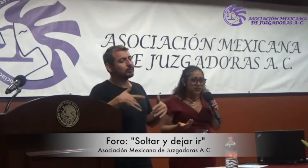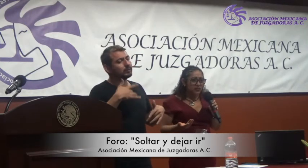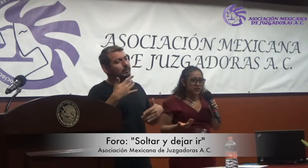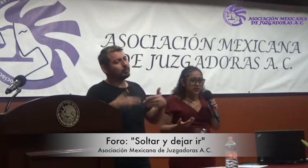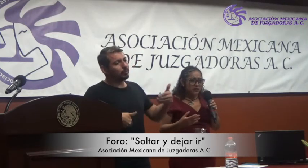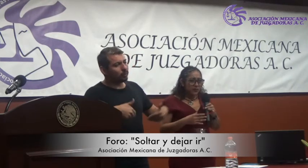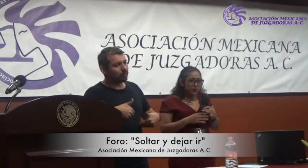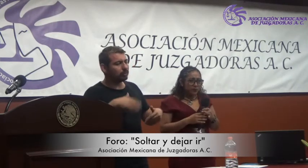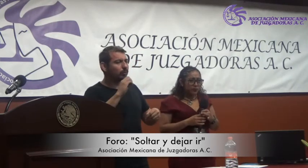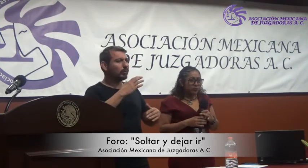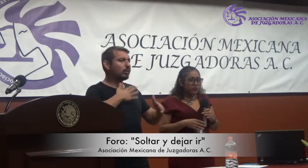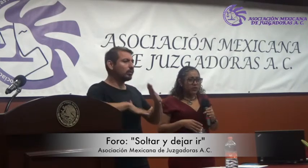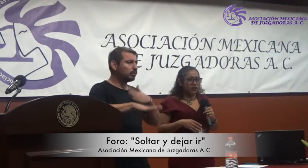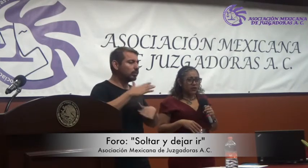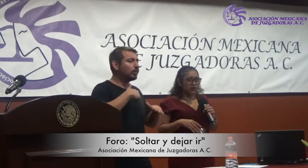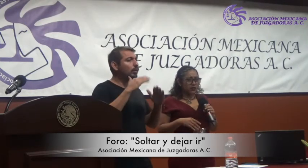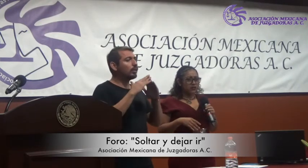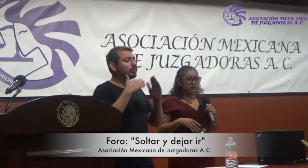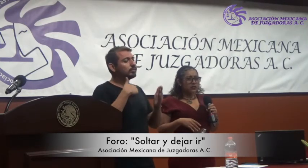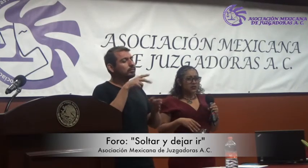cama.